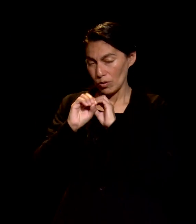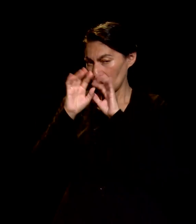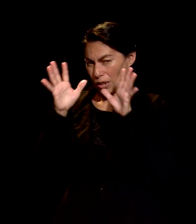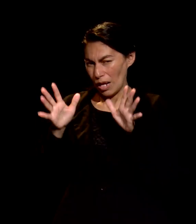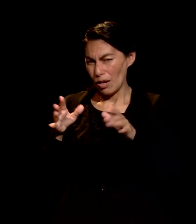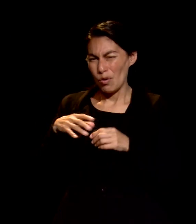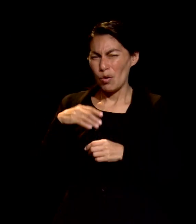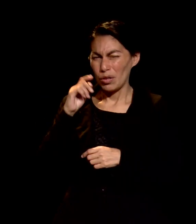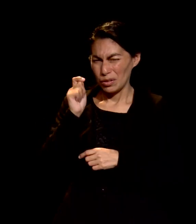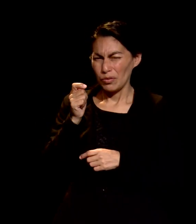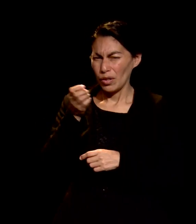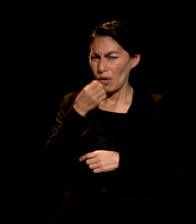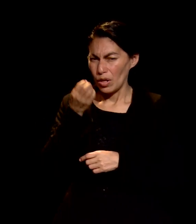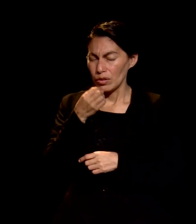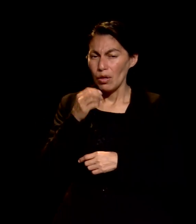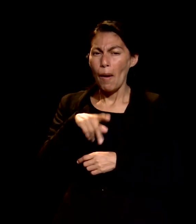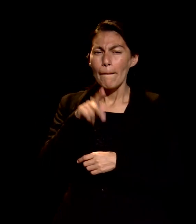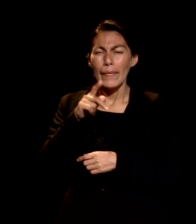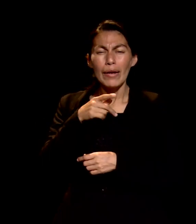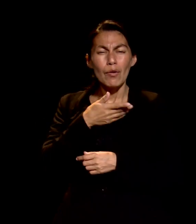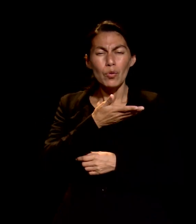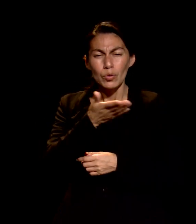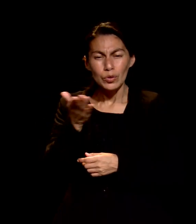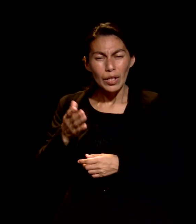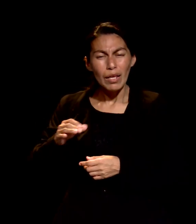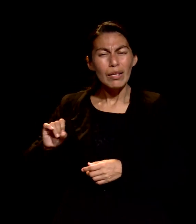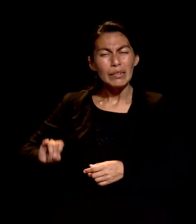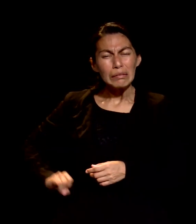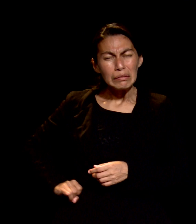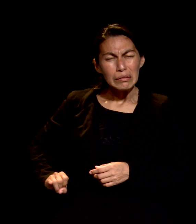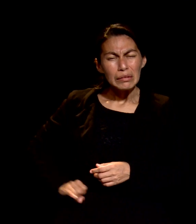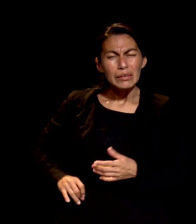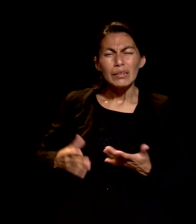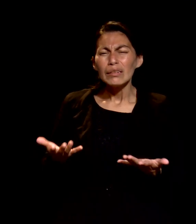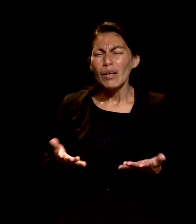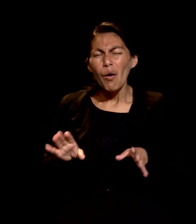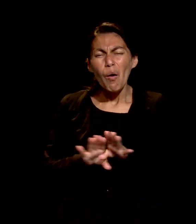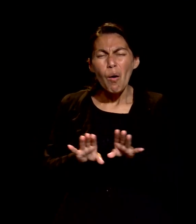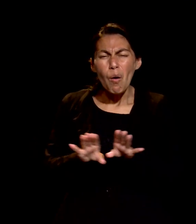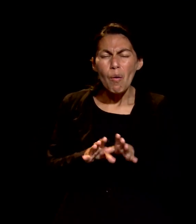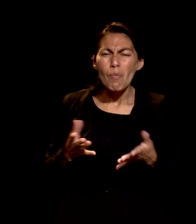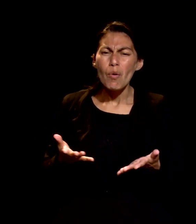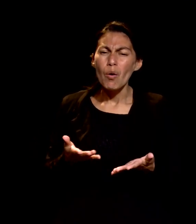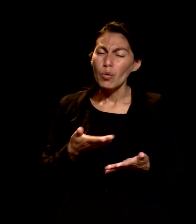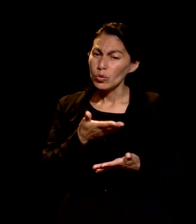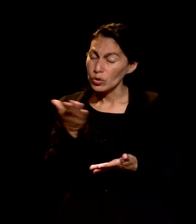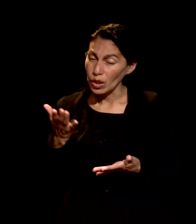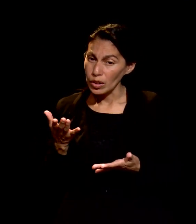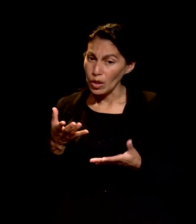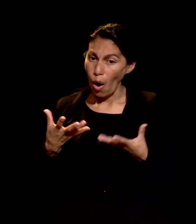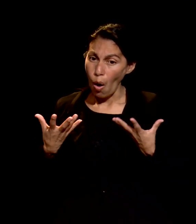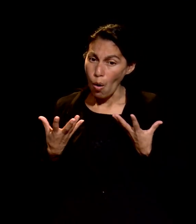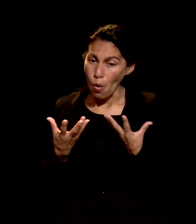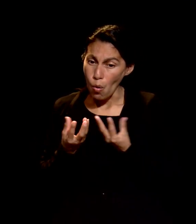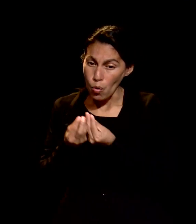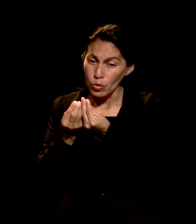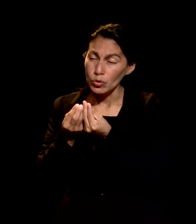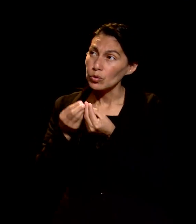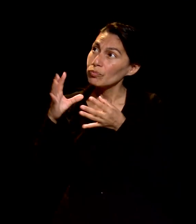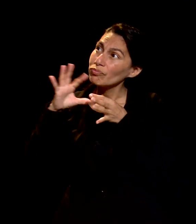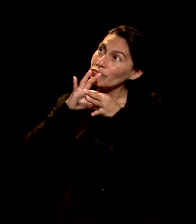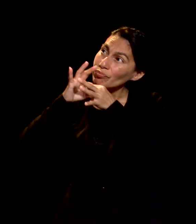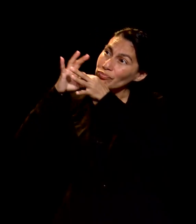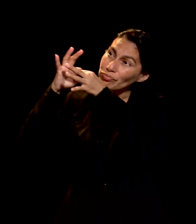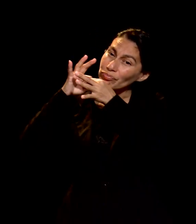de tanto tiempo. Pero es muy interesante, después de tantos años de caminar en el Señor,